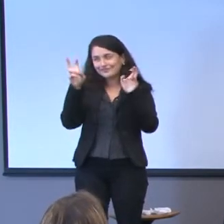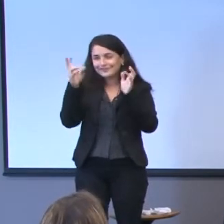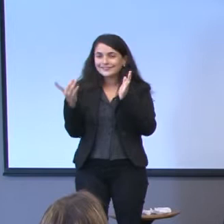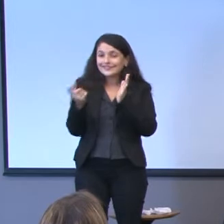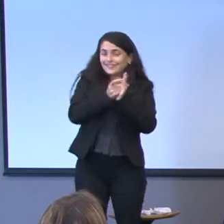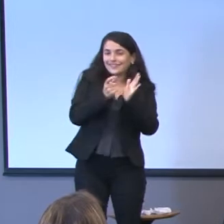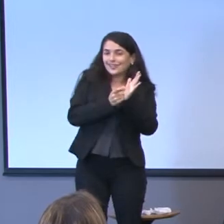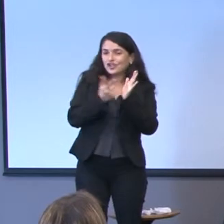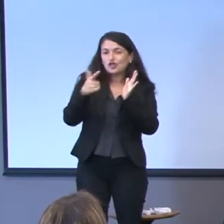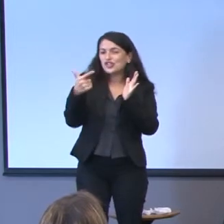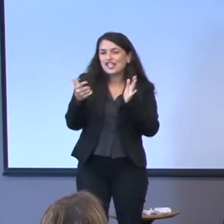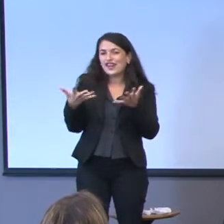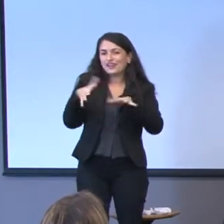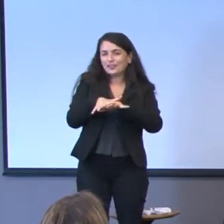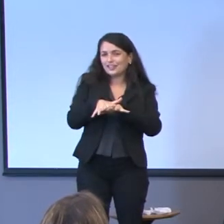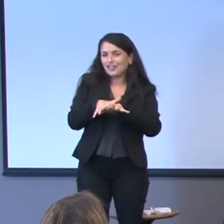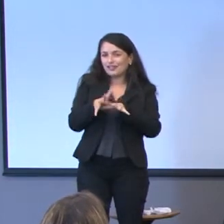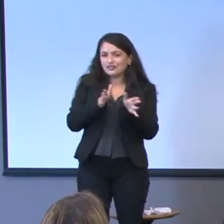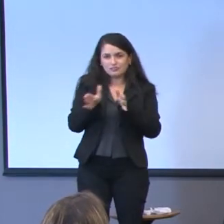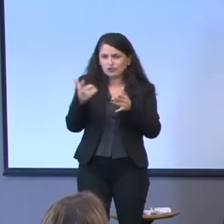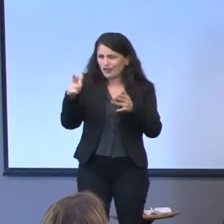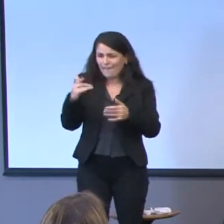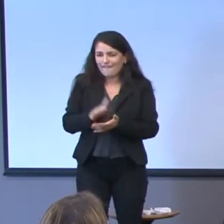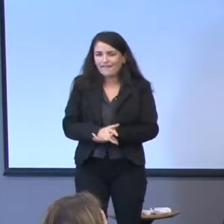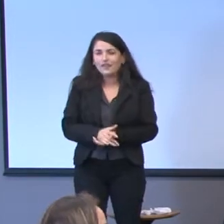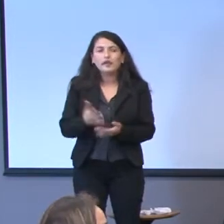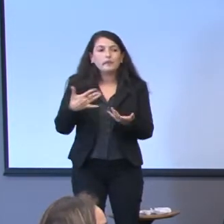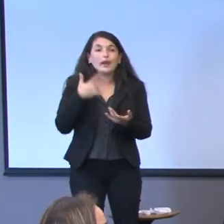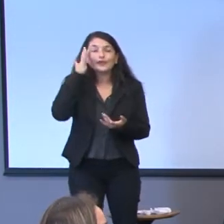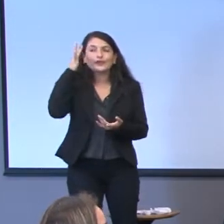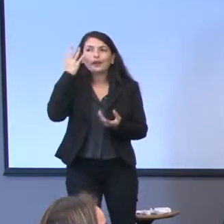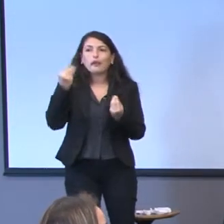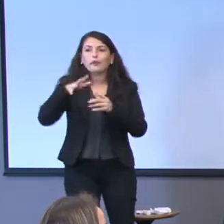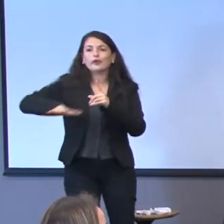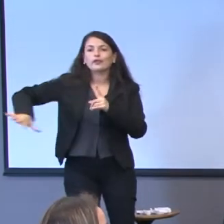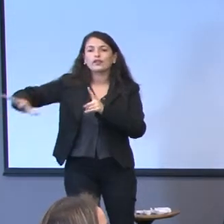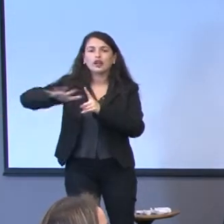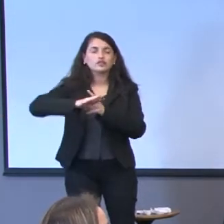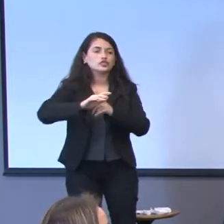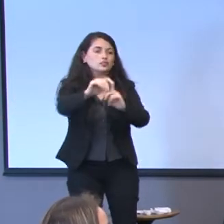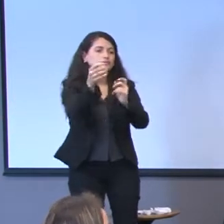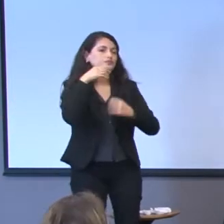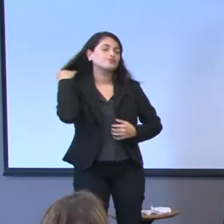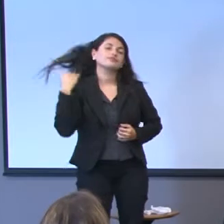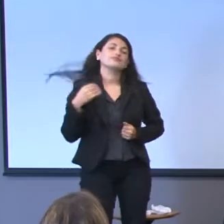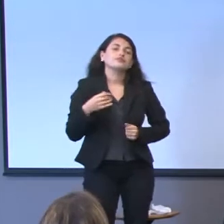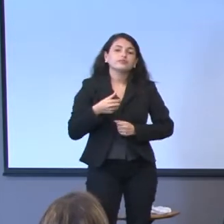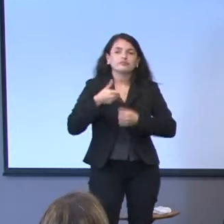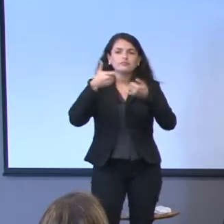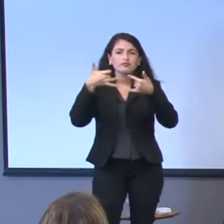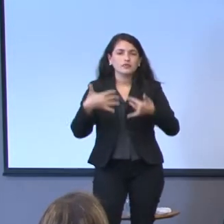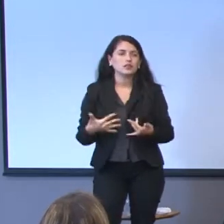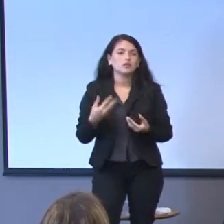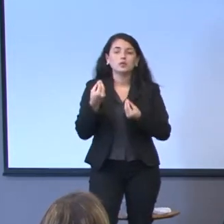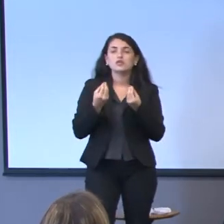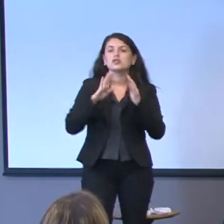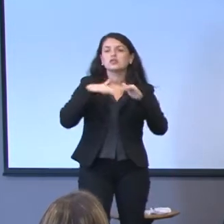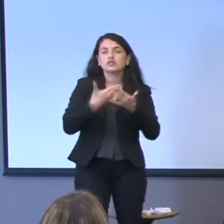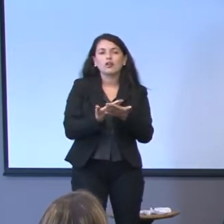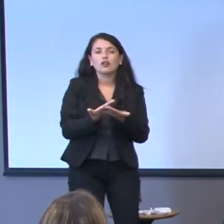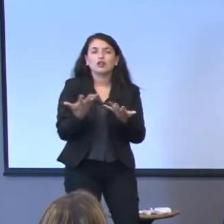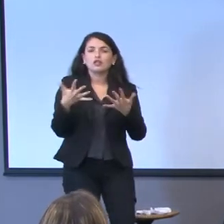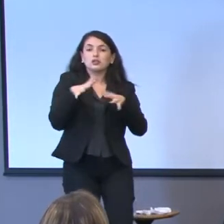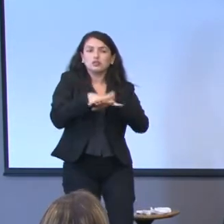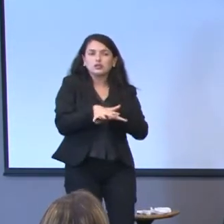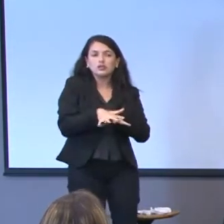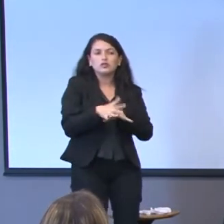O que dizer na boca das pessoas. Quando ele falou sobre essa questão da escola inclusiva, de que